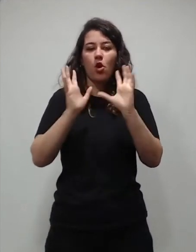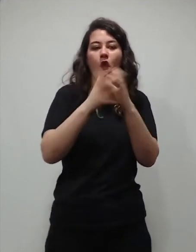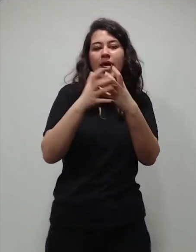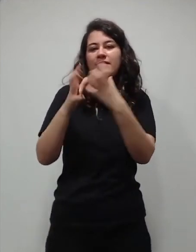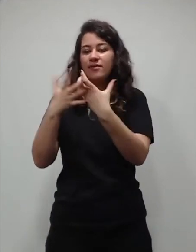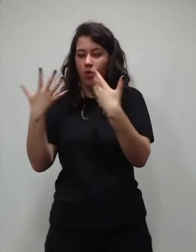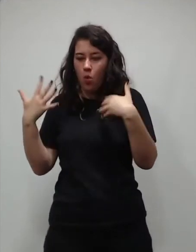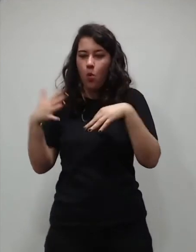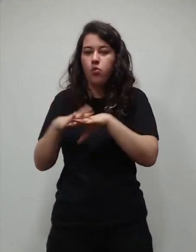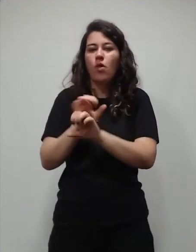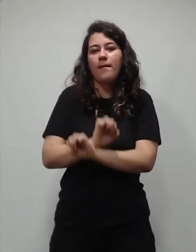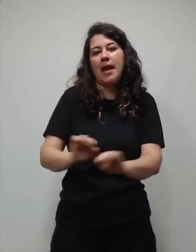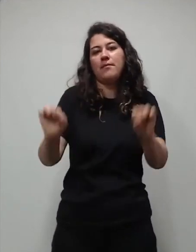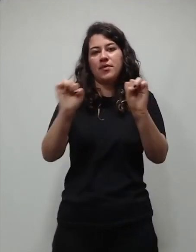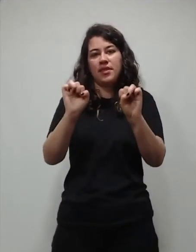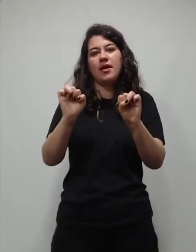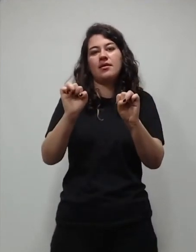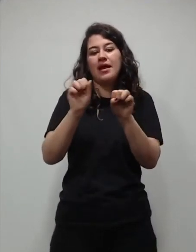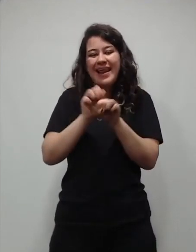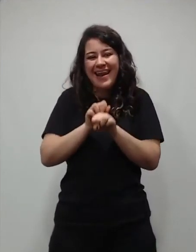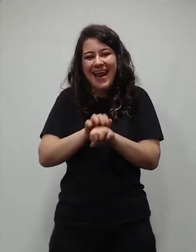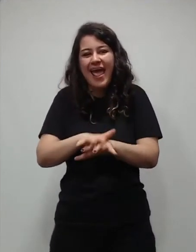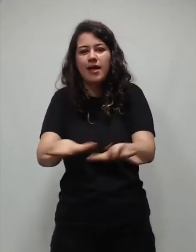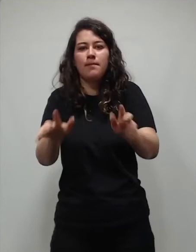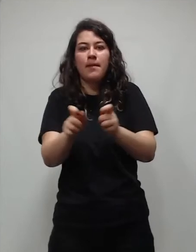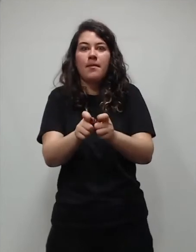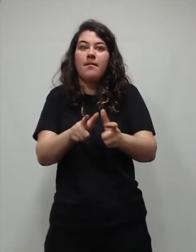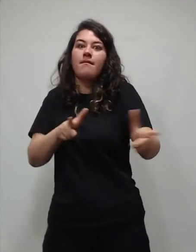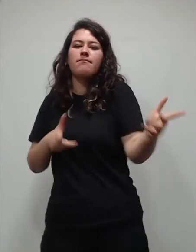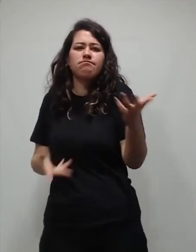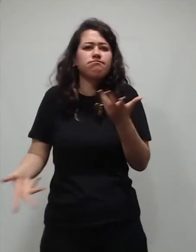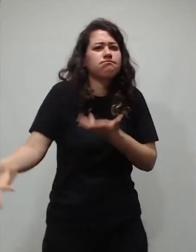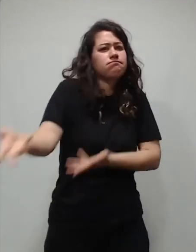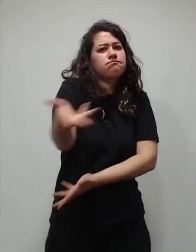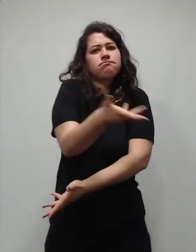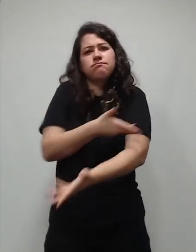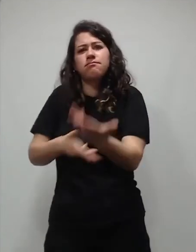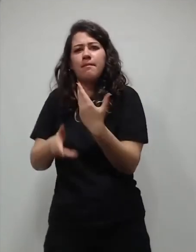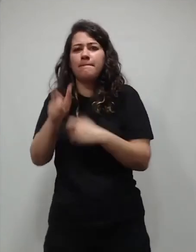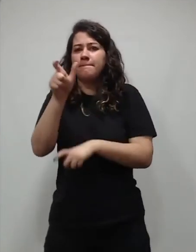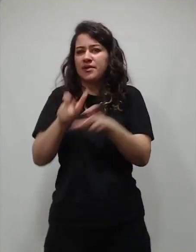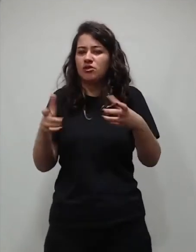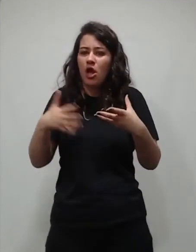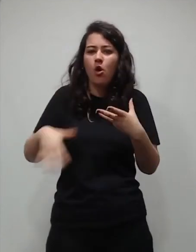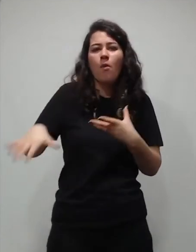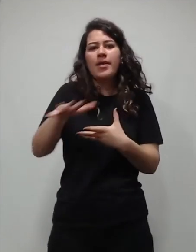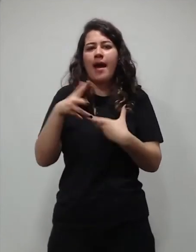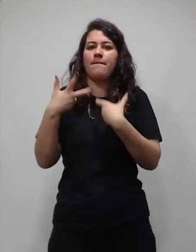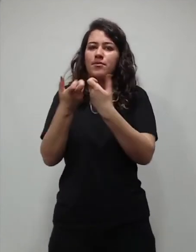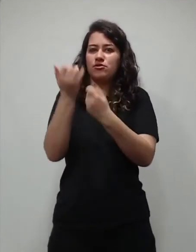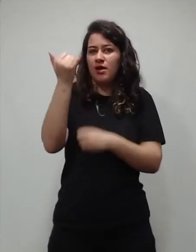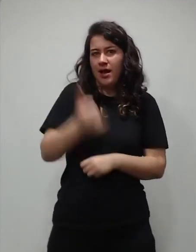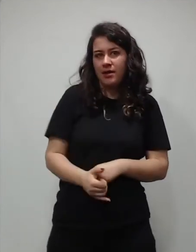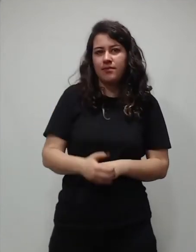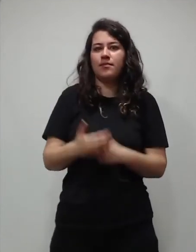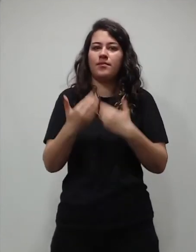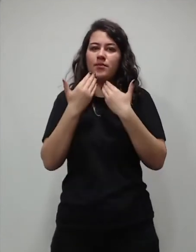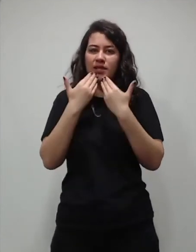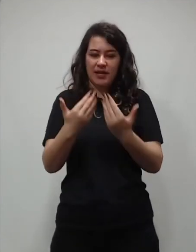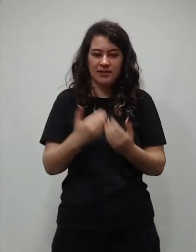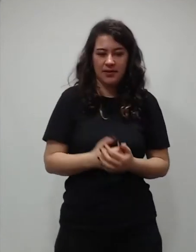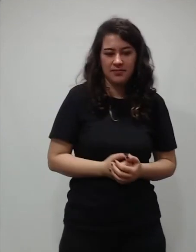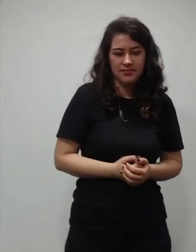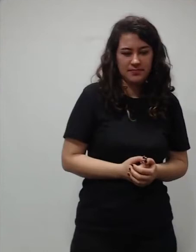colectivos para posibilitar que la red circule y que la gente y la comunidad los apoye. Muchas